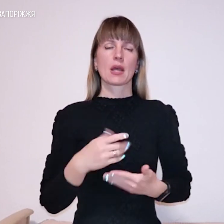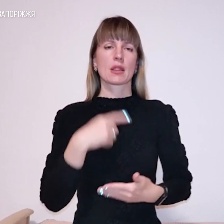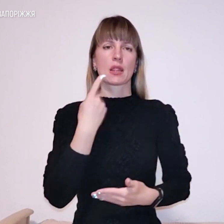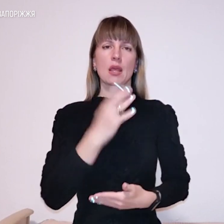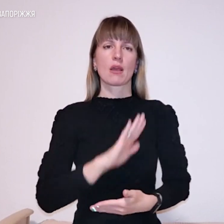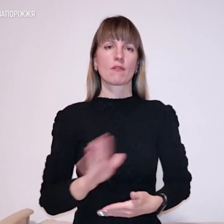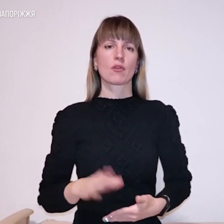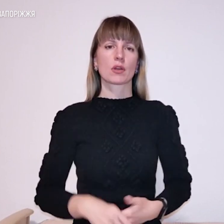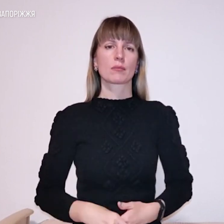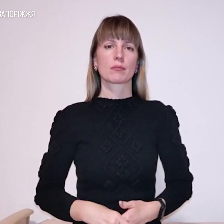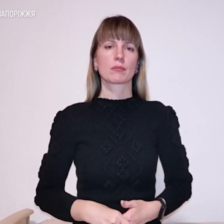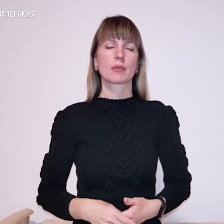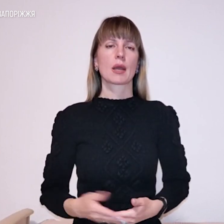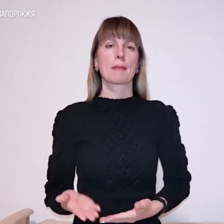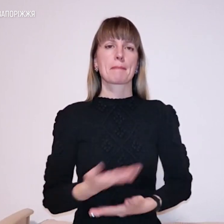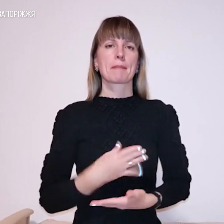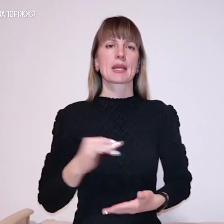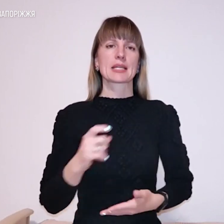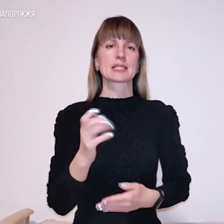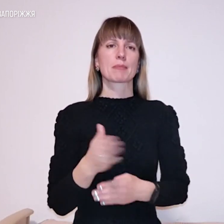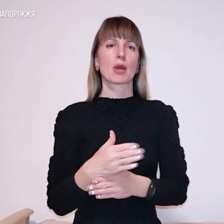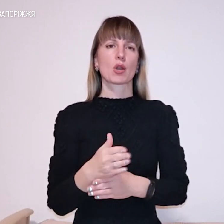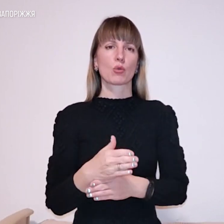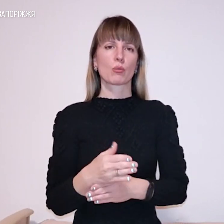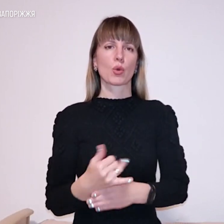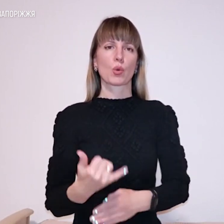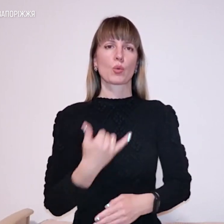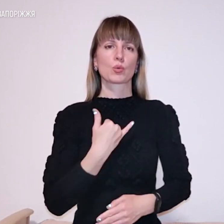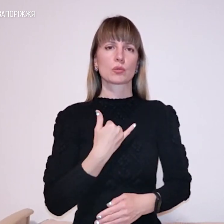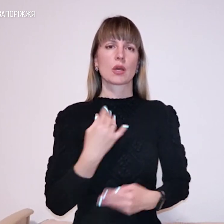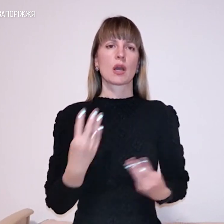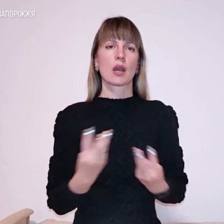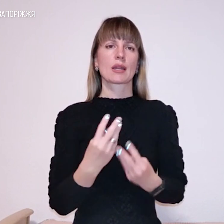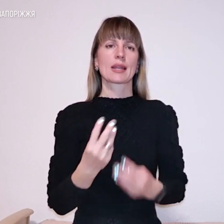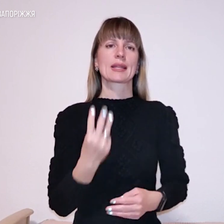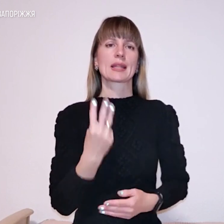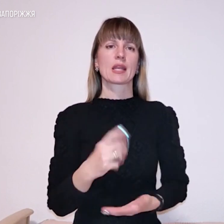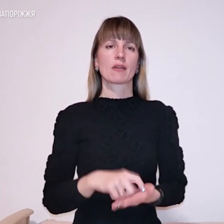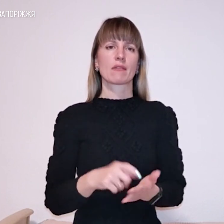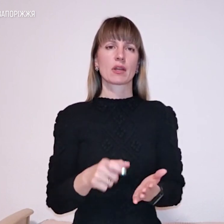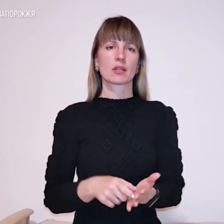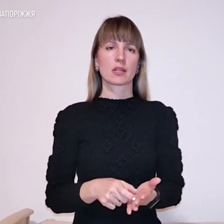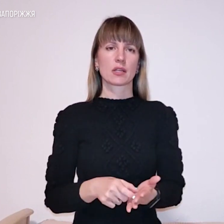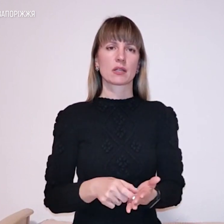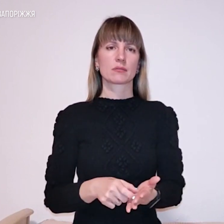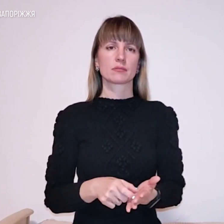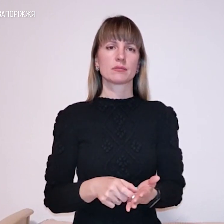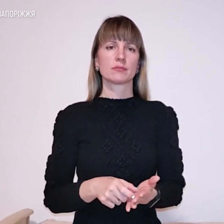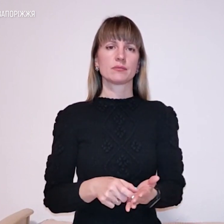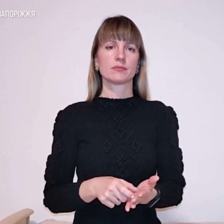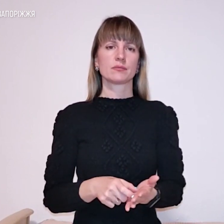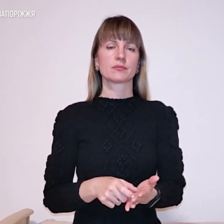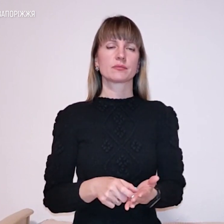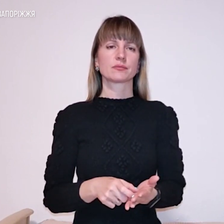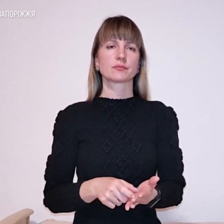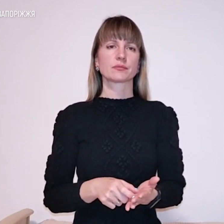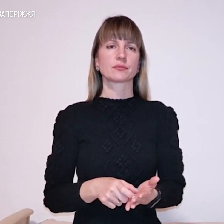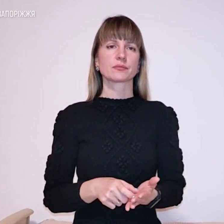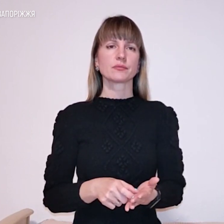Ми з Маріуполя. У нас згоріли три квартири. Ми з Маріуполя. У нас згоріли